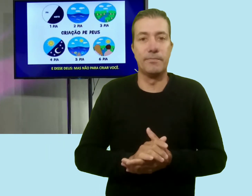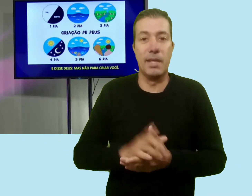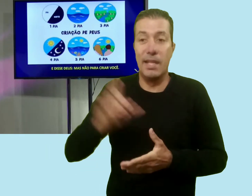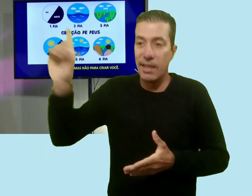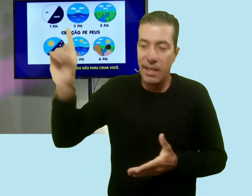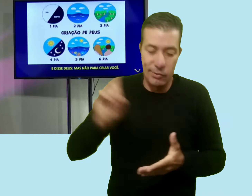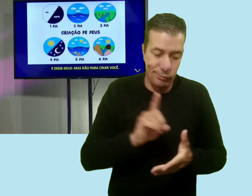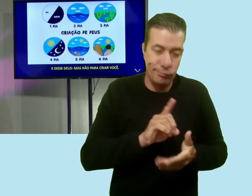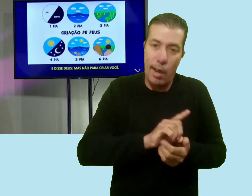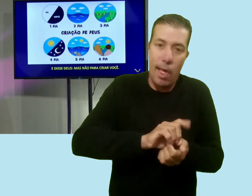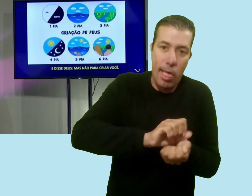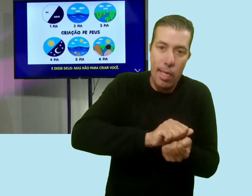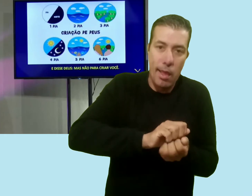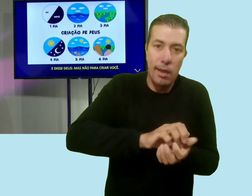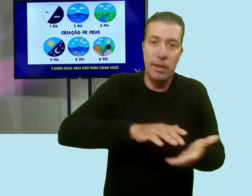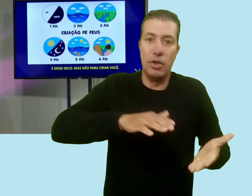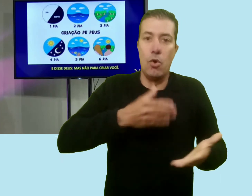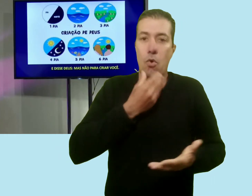Ele falou